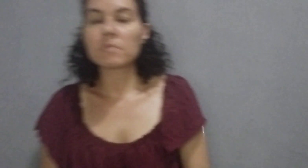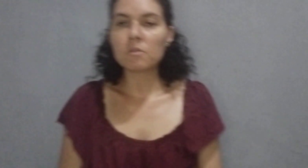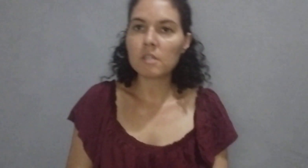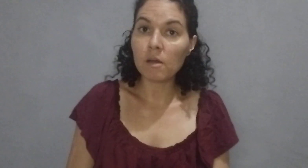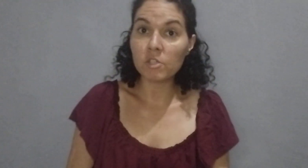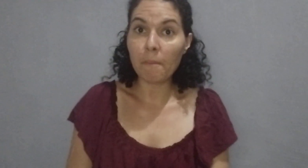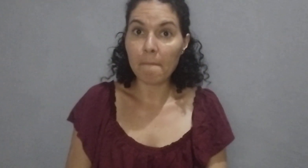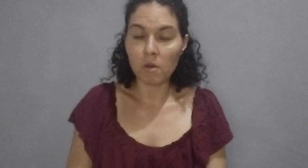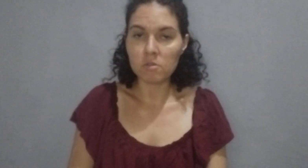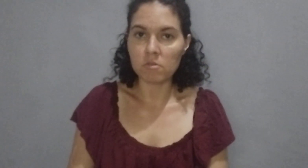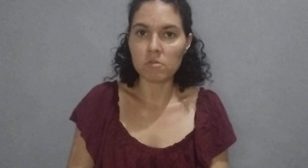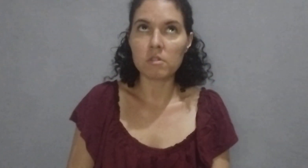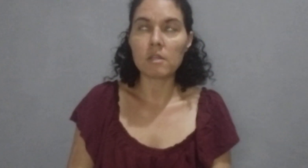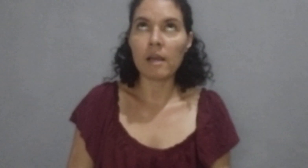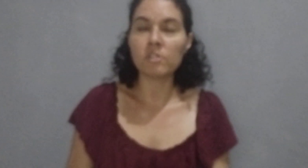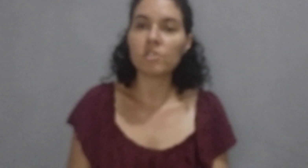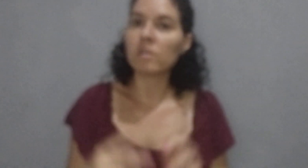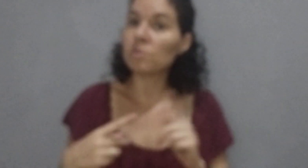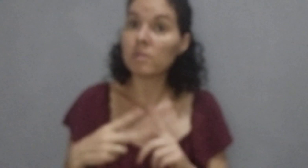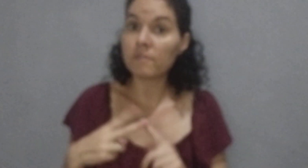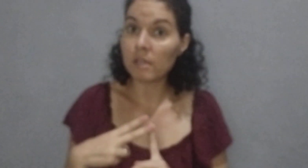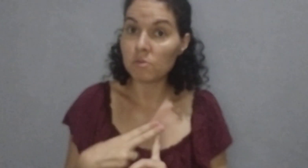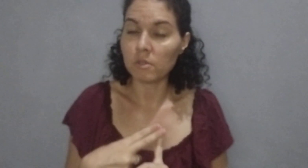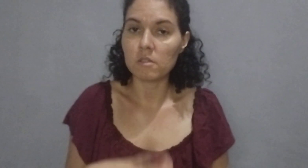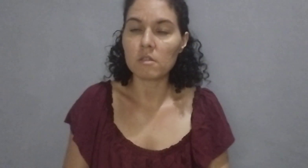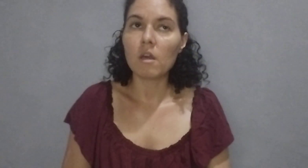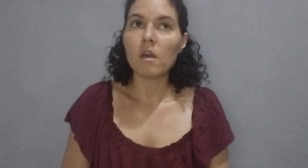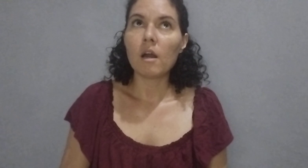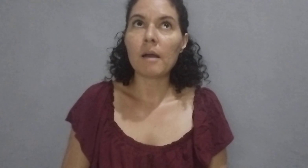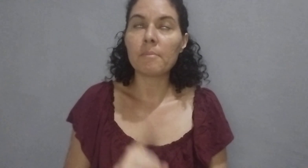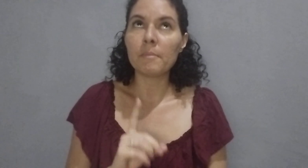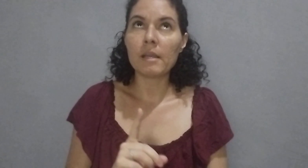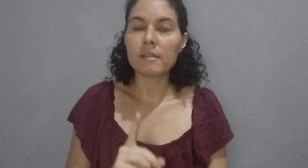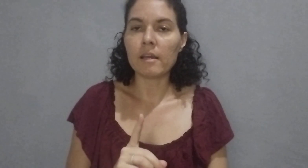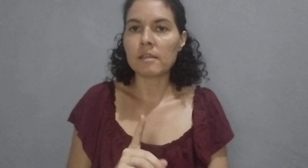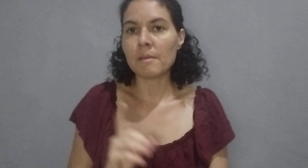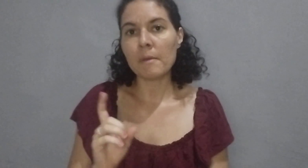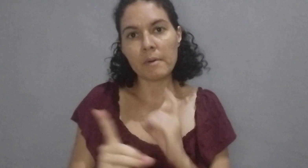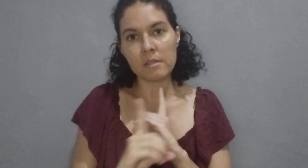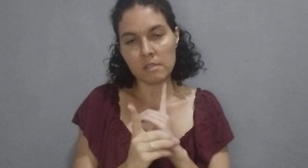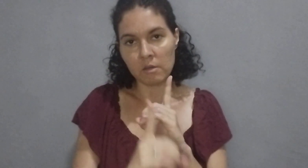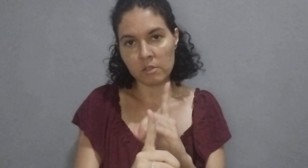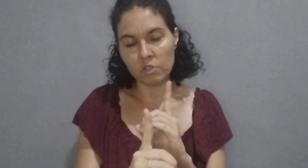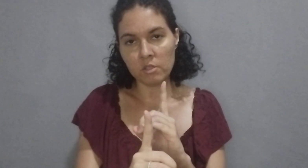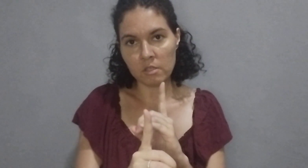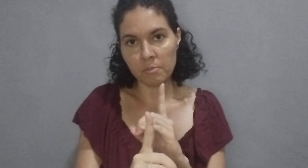O sinal de apóstolos, a gente tem duas variações. A primeira delas é bem parecida com a de